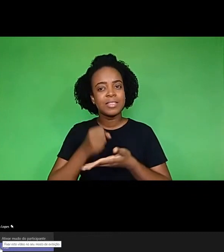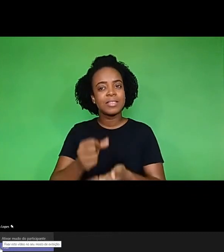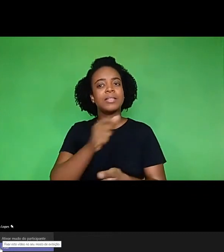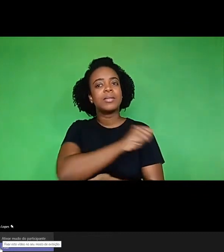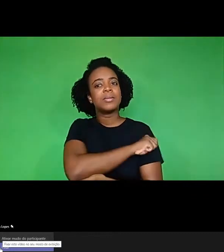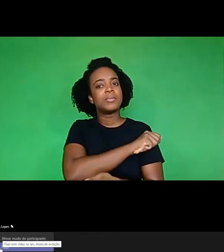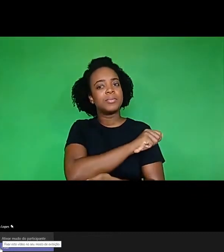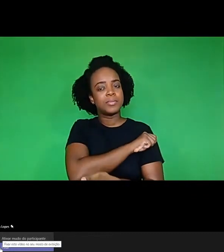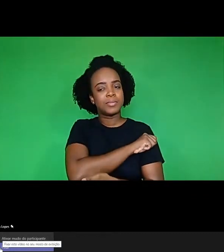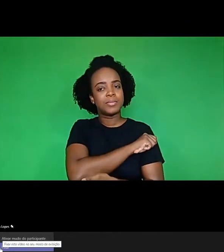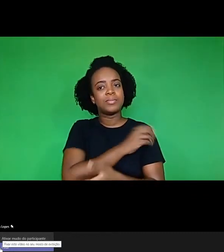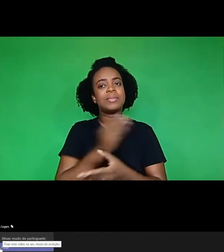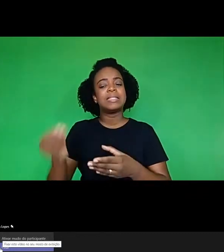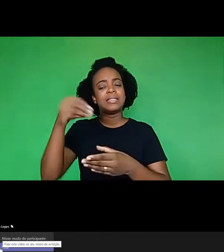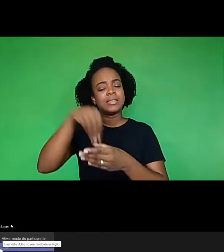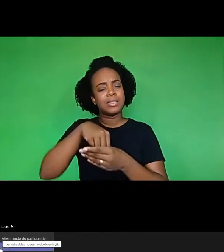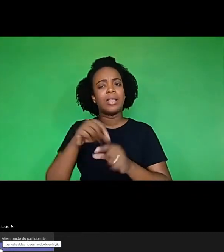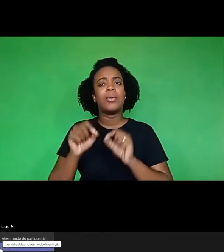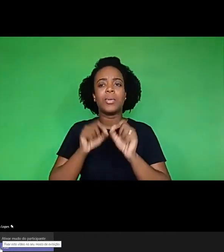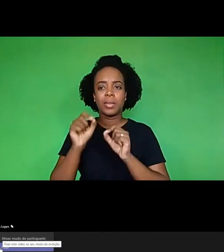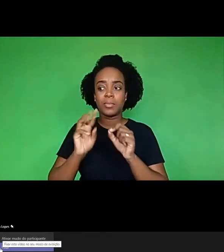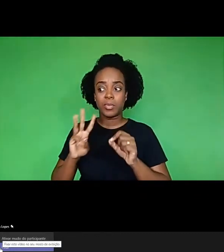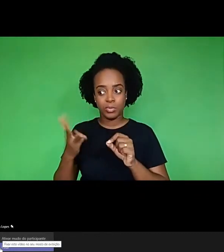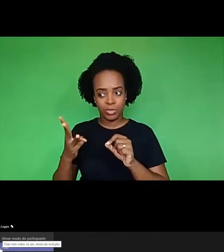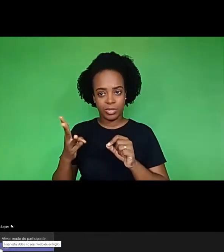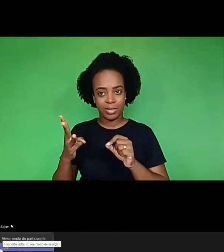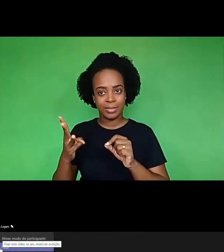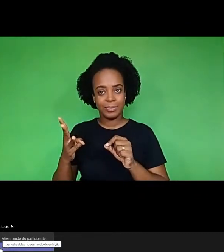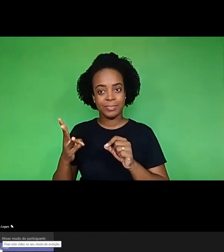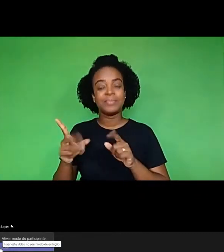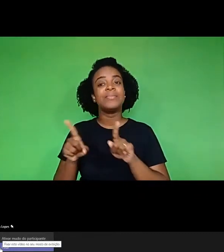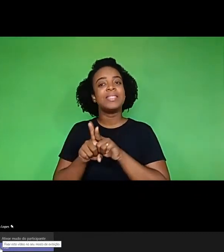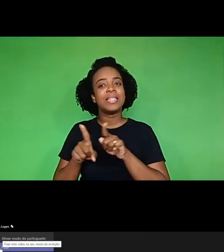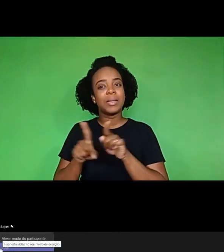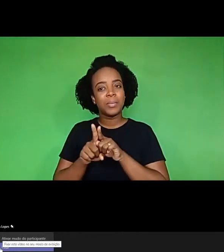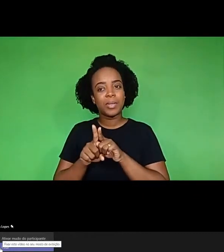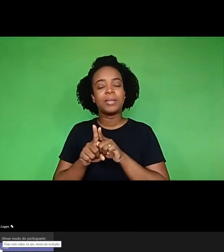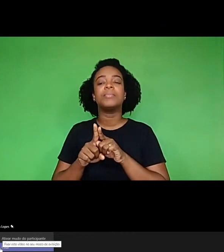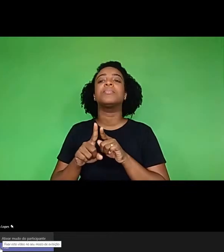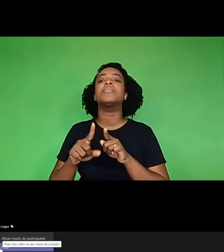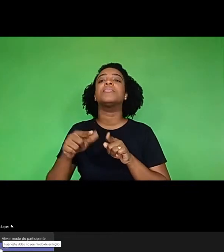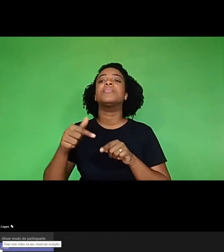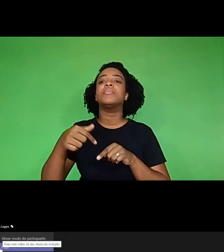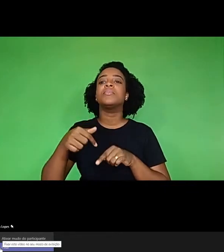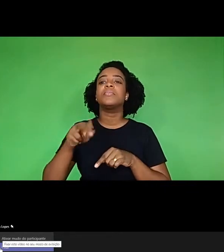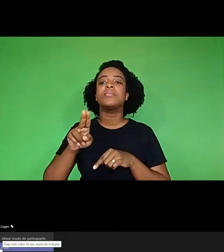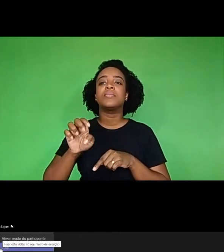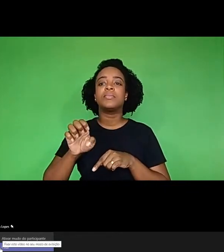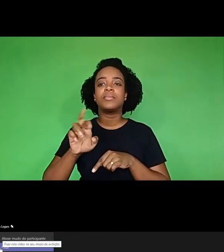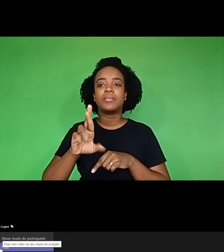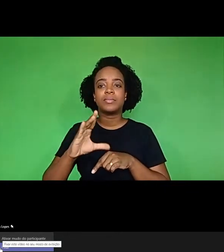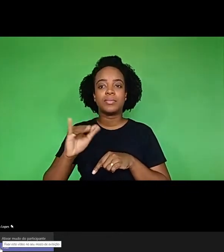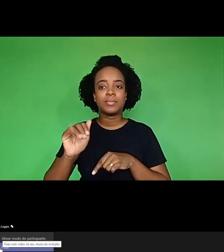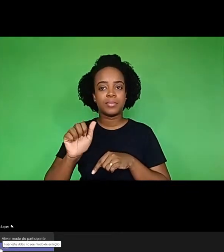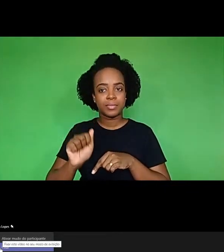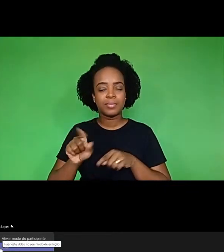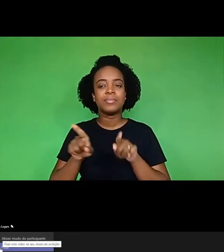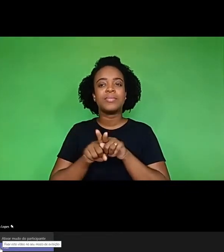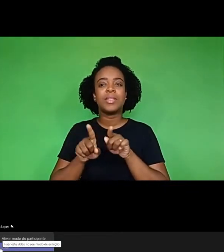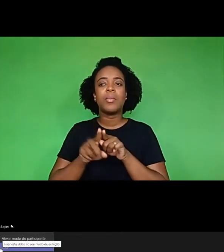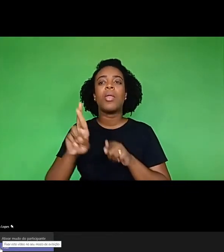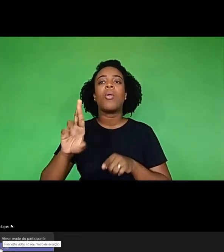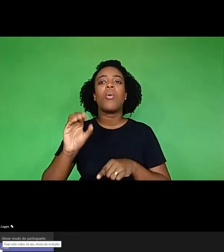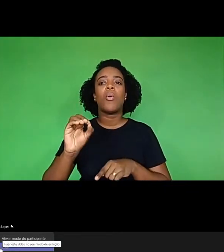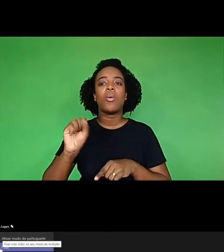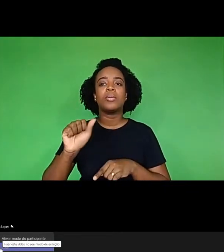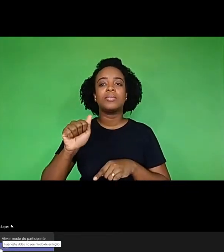caso, além desses 3 que eu falei, por Kessia, né, que é do pedagógico, por Rosana, que é da